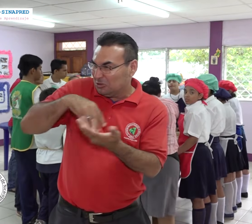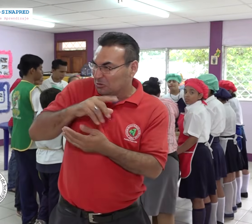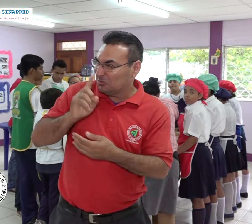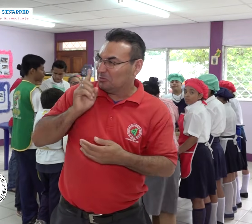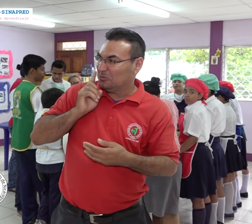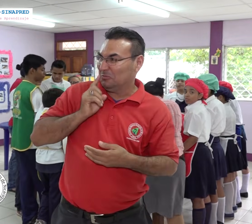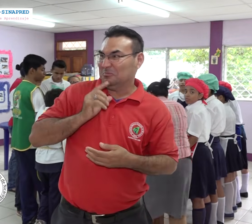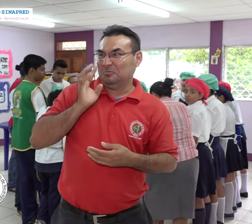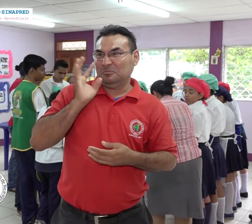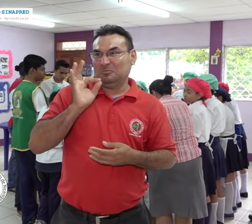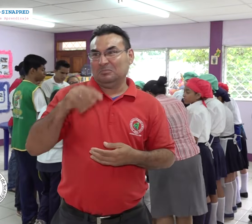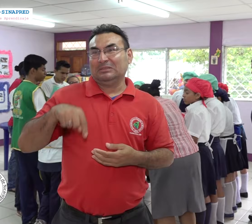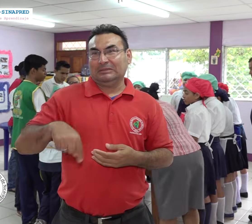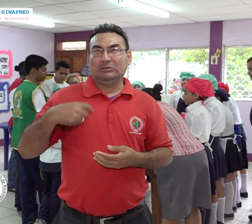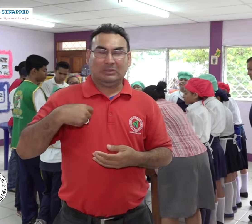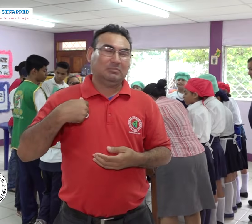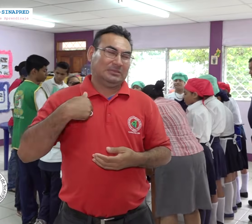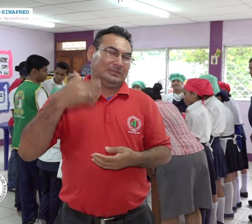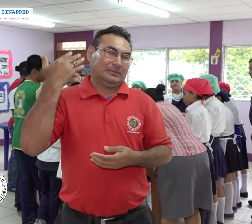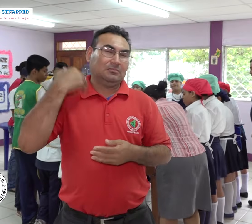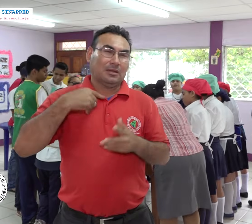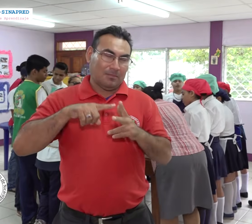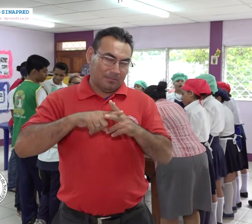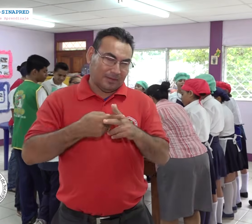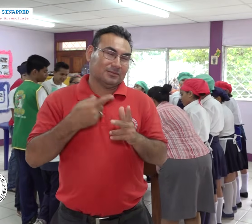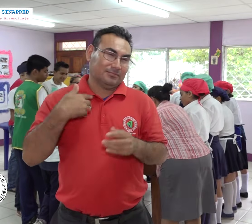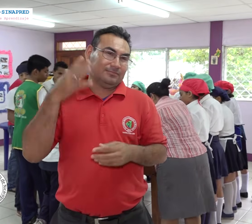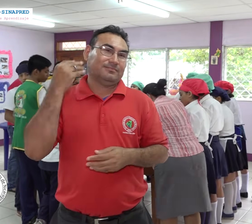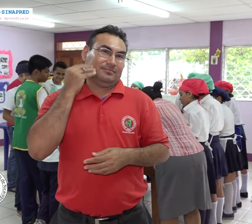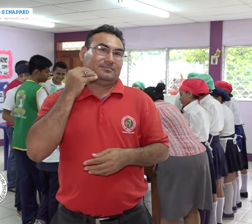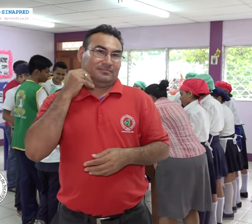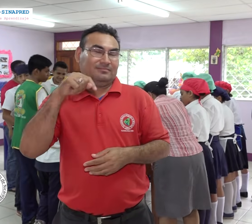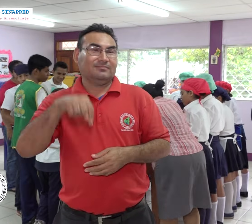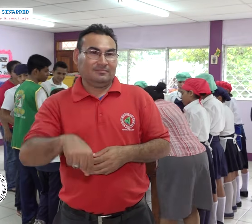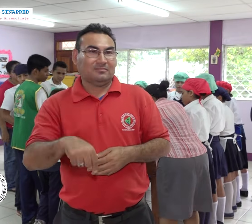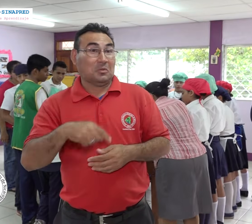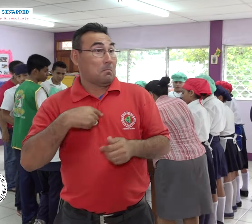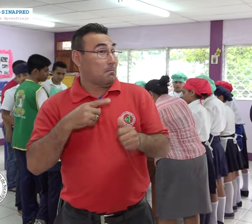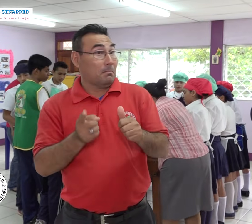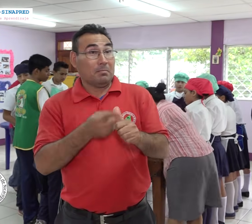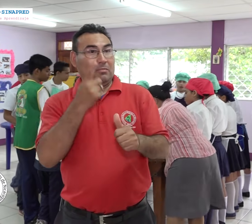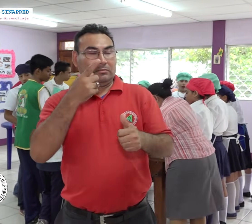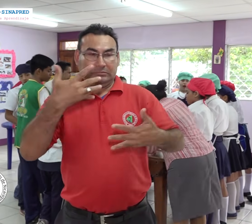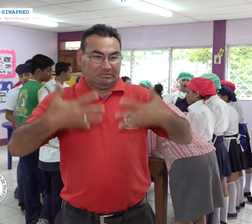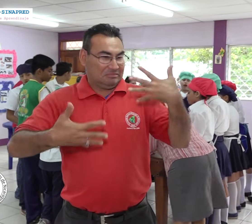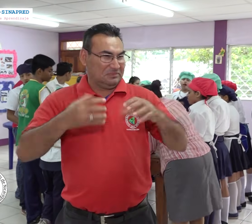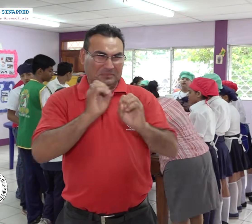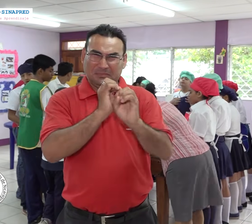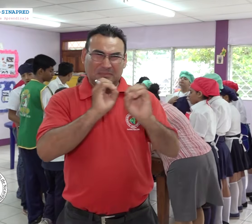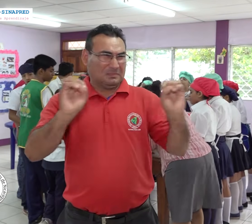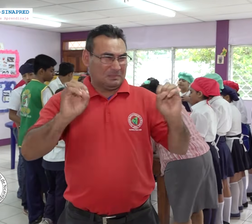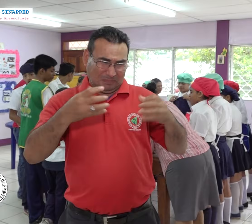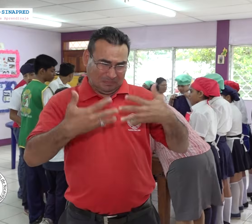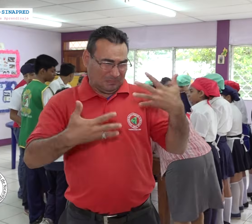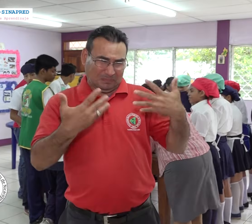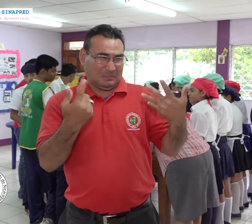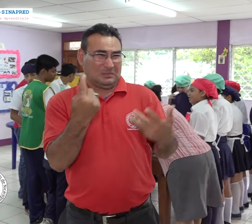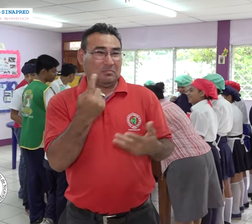los estudiantes nos relacionábamos. Y sí, nos empezamos a relacionar y en esta escuela fue la primera vez, pero aquí no